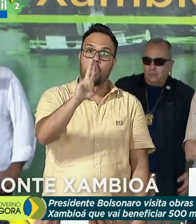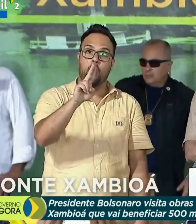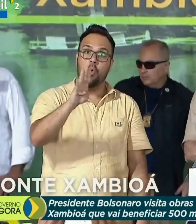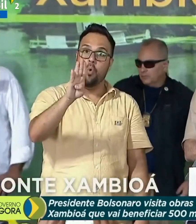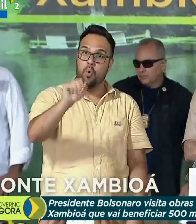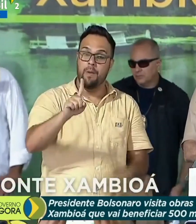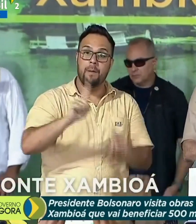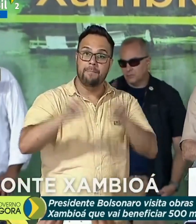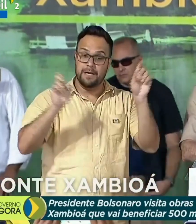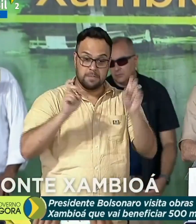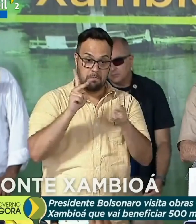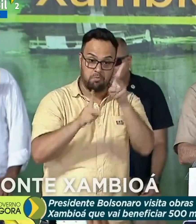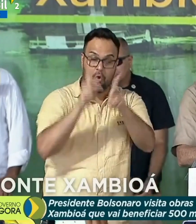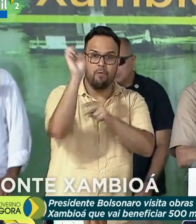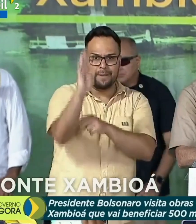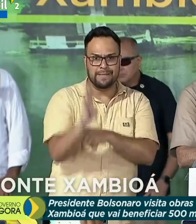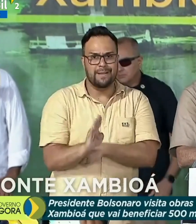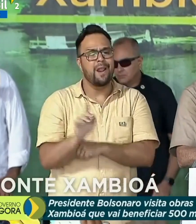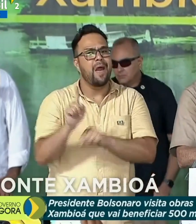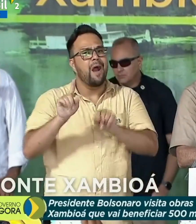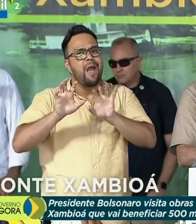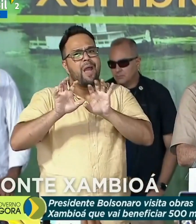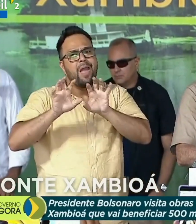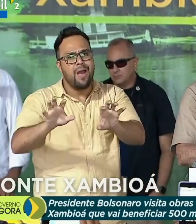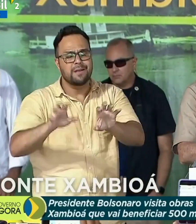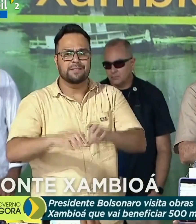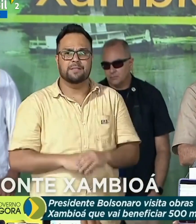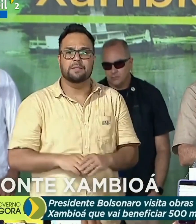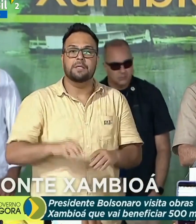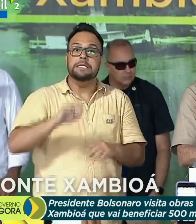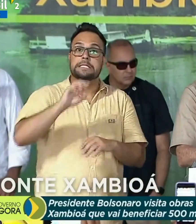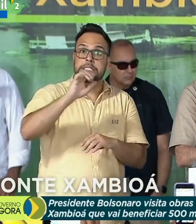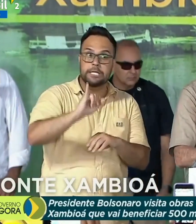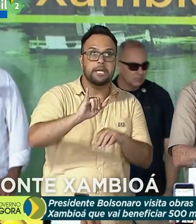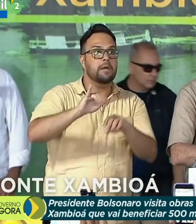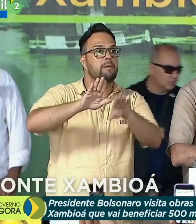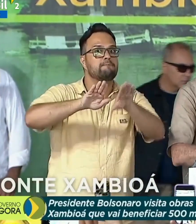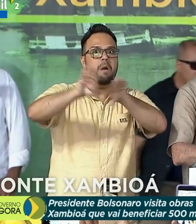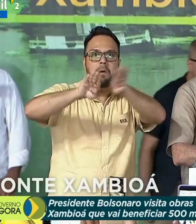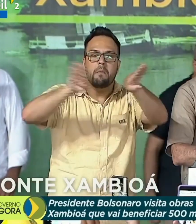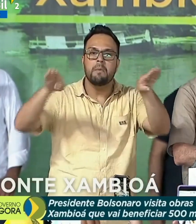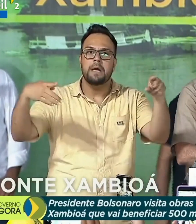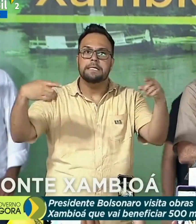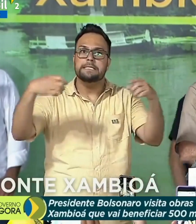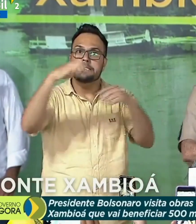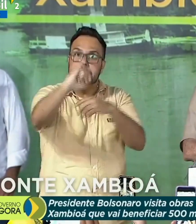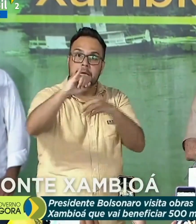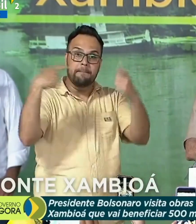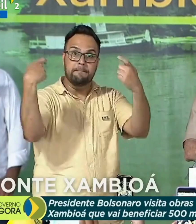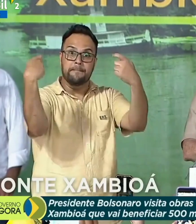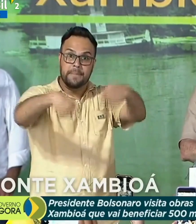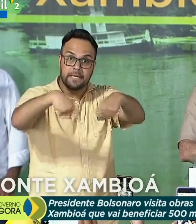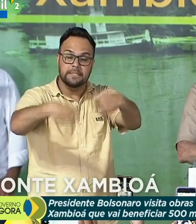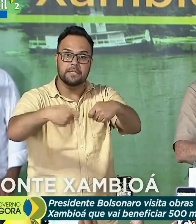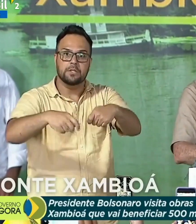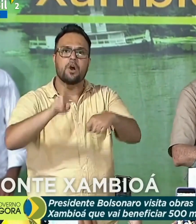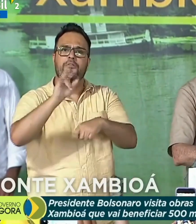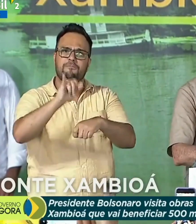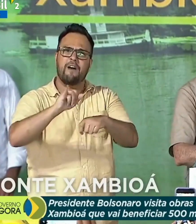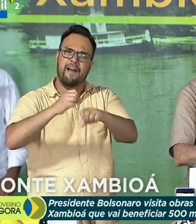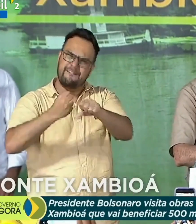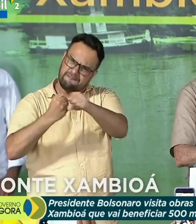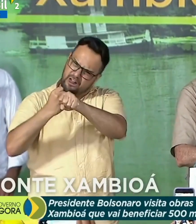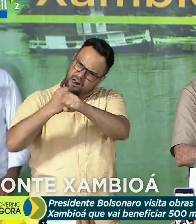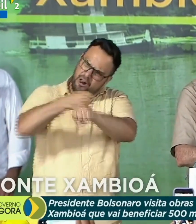O povo brasileiro é assim. Se chamado for, se preciso for, dará sua vida